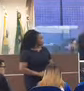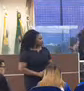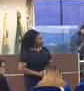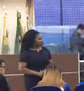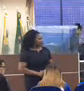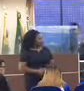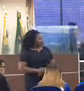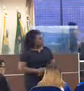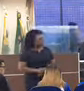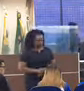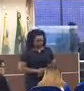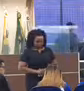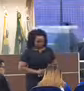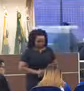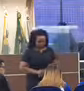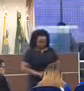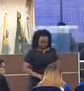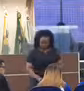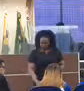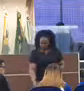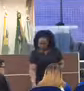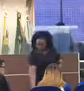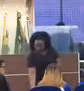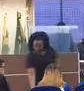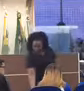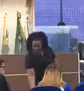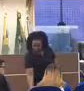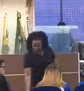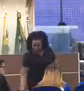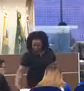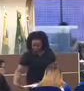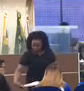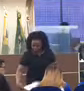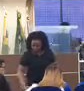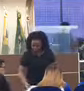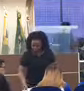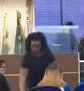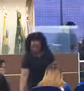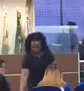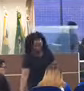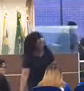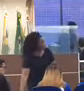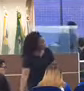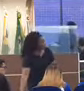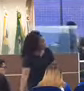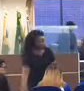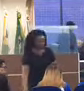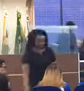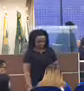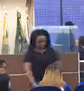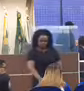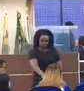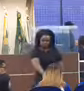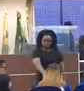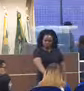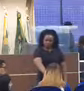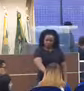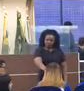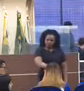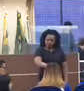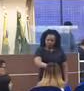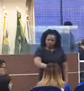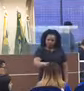prédio e impossibilitaram as sessões acontecerem aqui no plenário. Mas já no final de dezembro podemos voltar para casa, assim podemos dizer, e todo o público